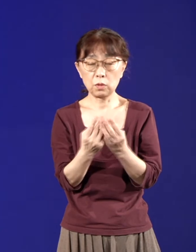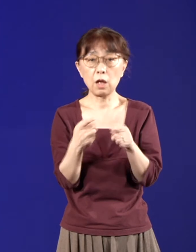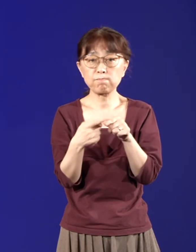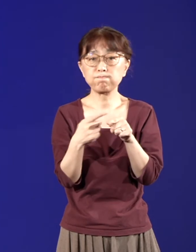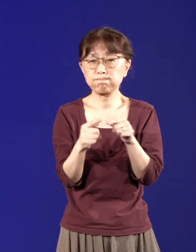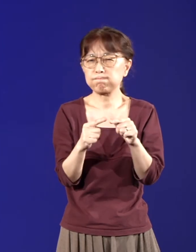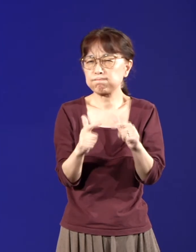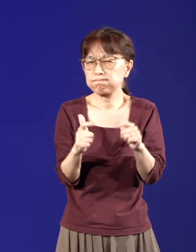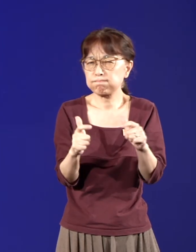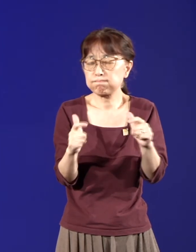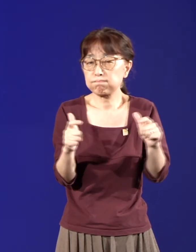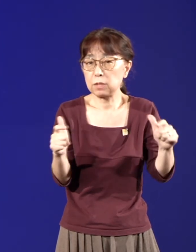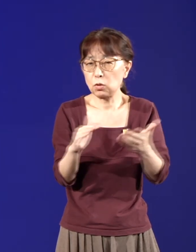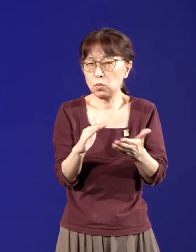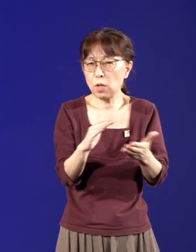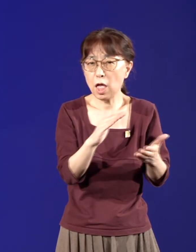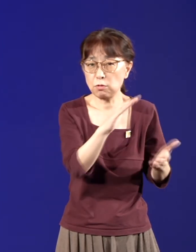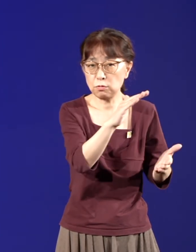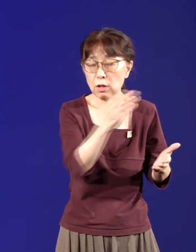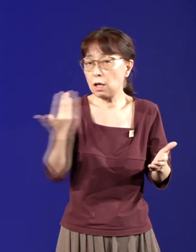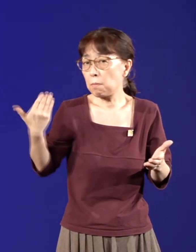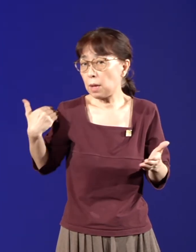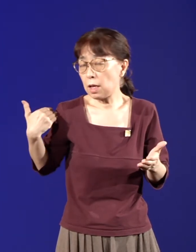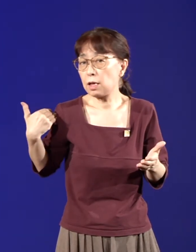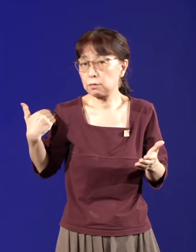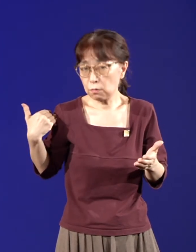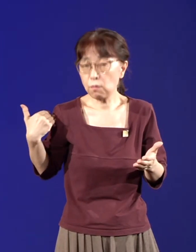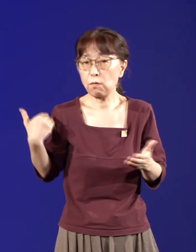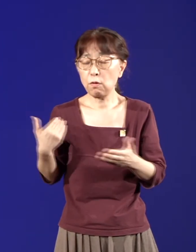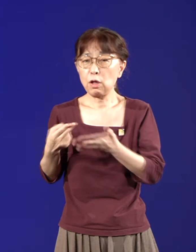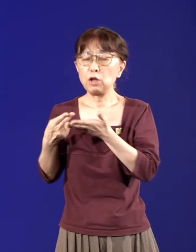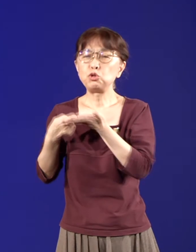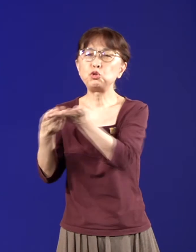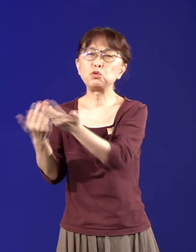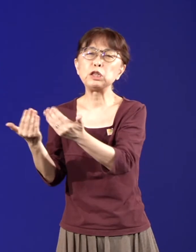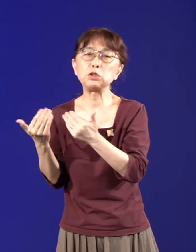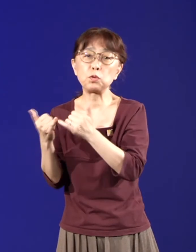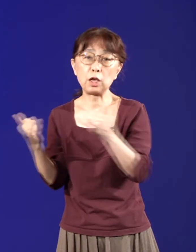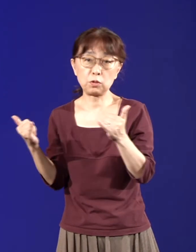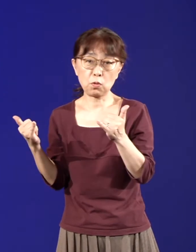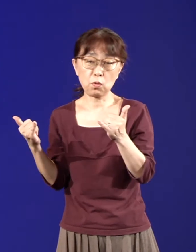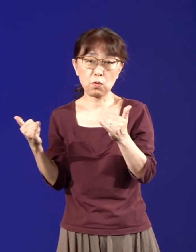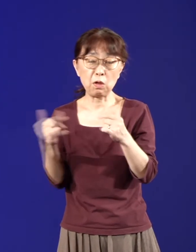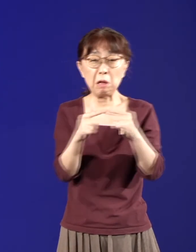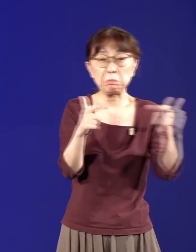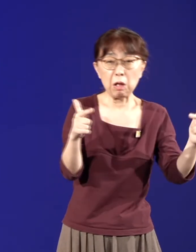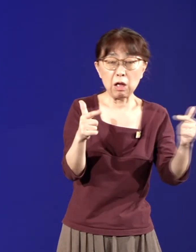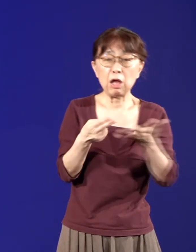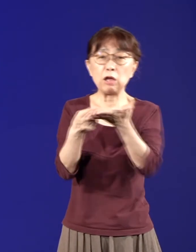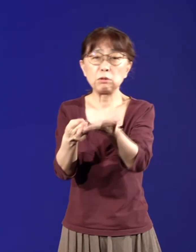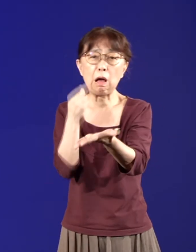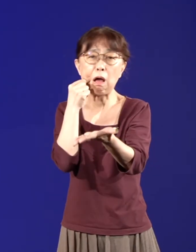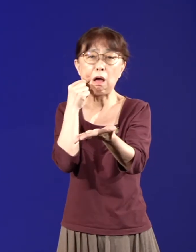ますと、以前のようにですね、入院を必要な方であってもすぐ入院ができないという状況